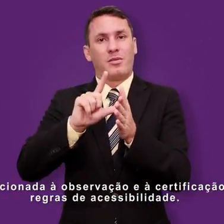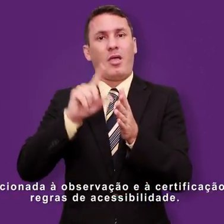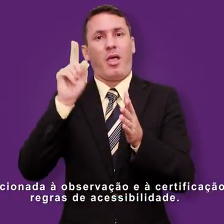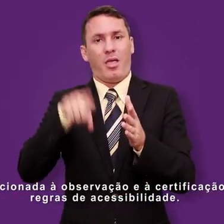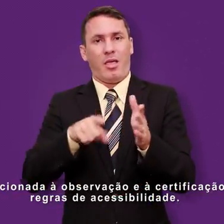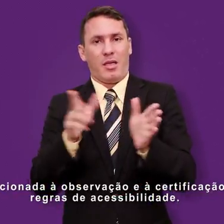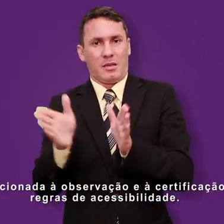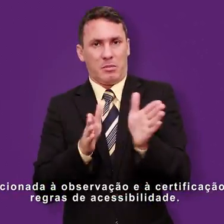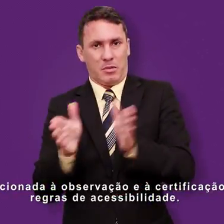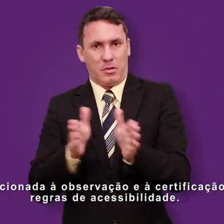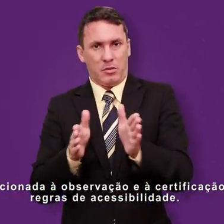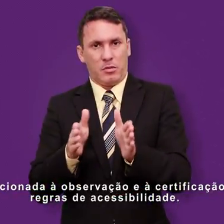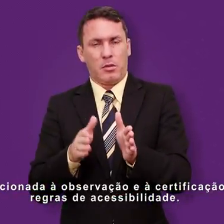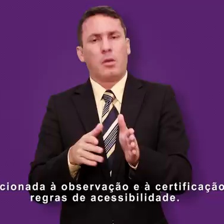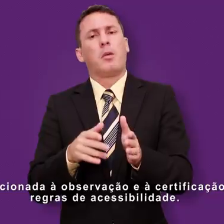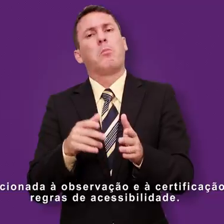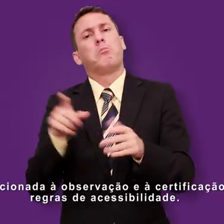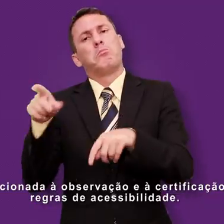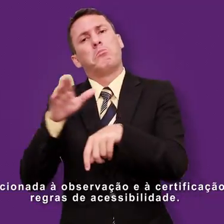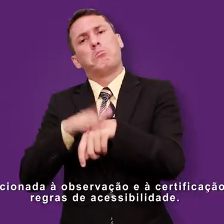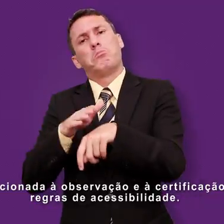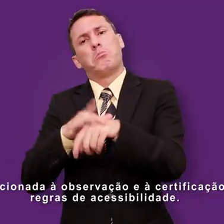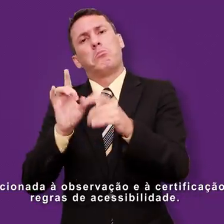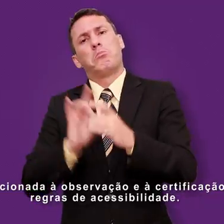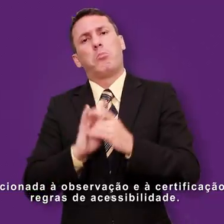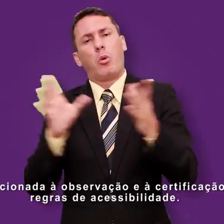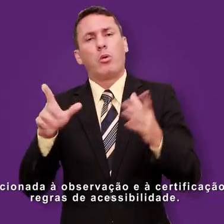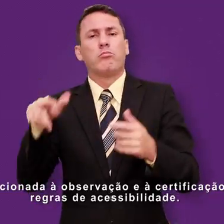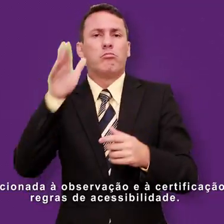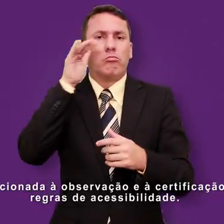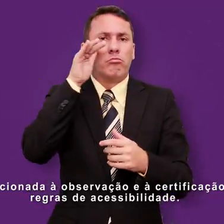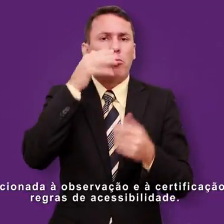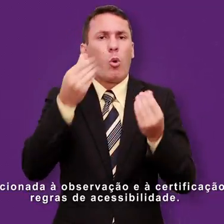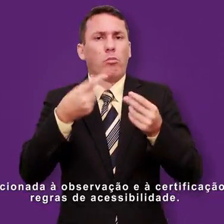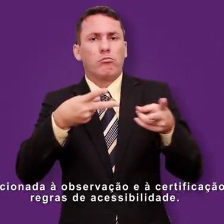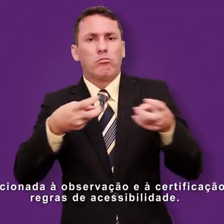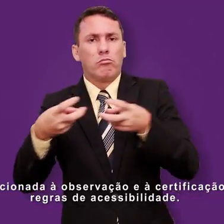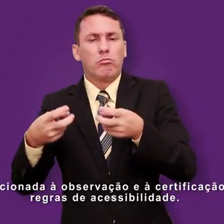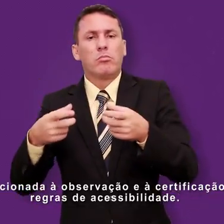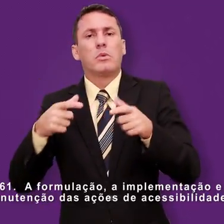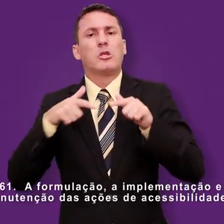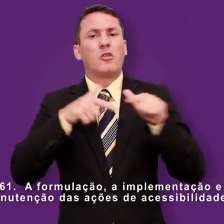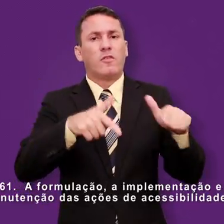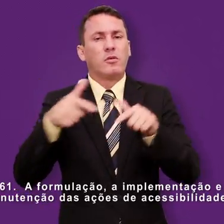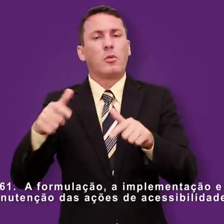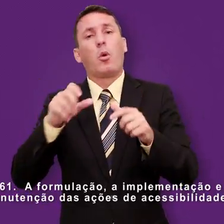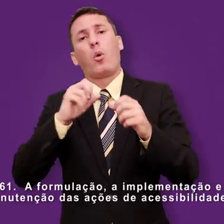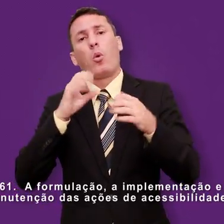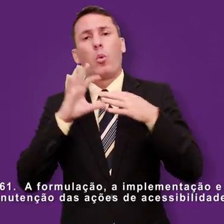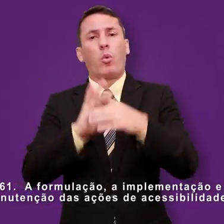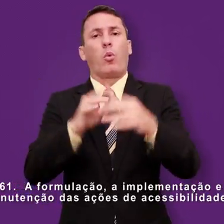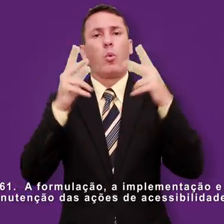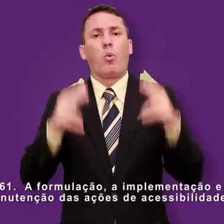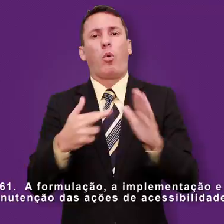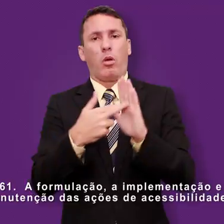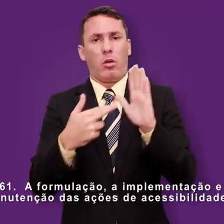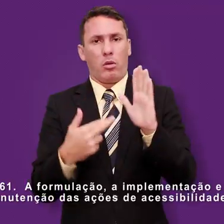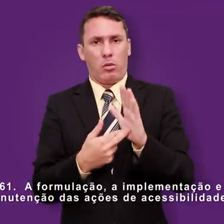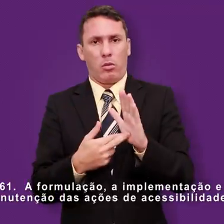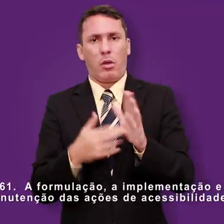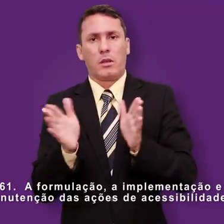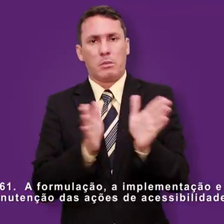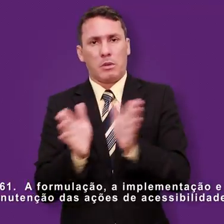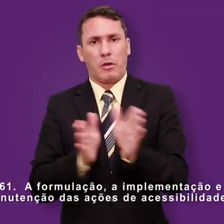é condicionada à observação e à certificação das regras de acessibilidade. Artigo 61.